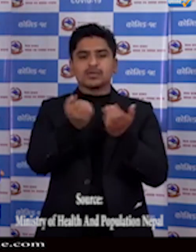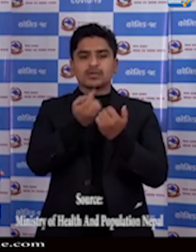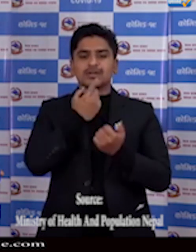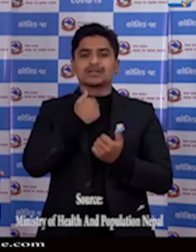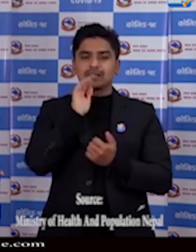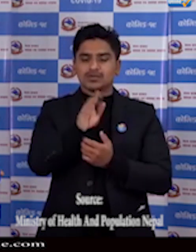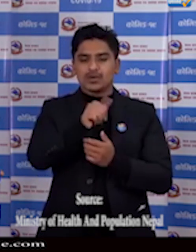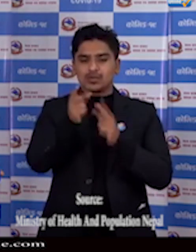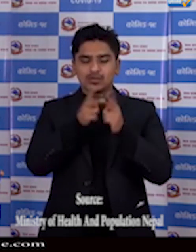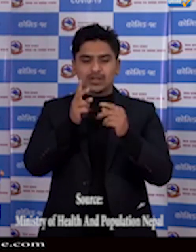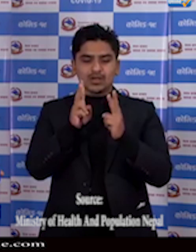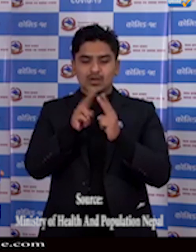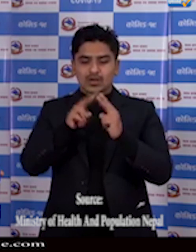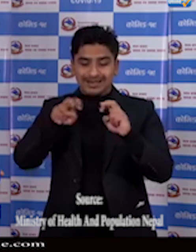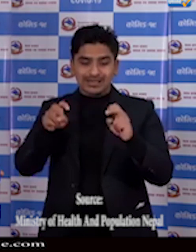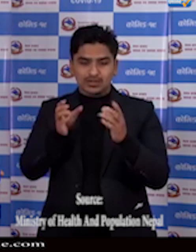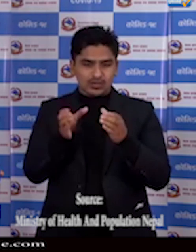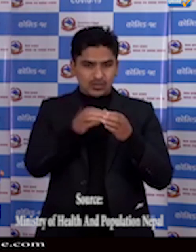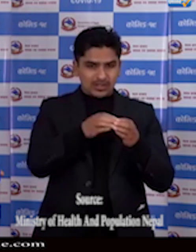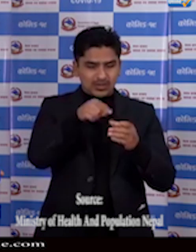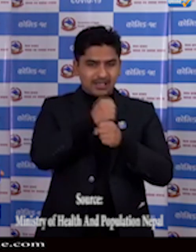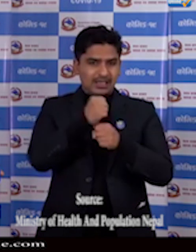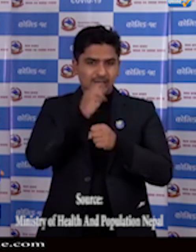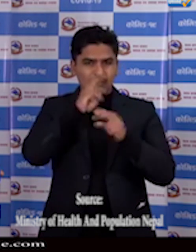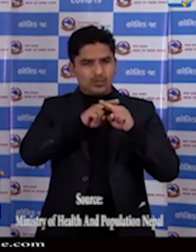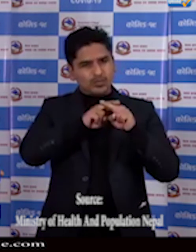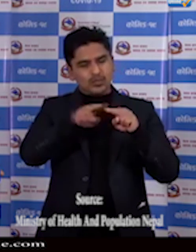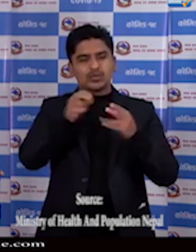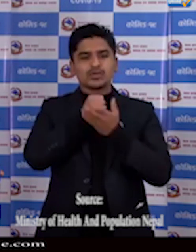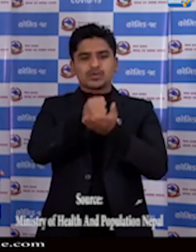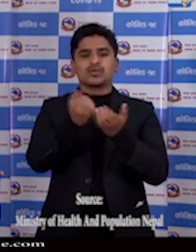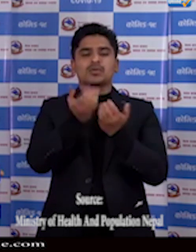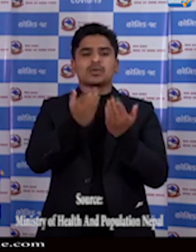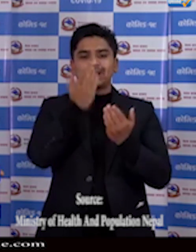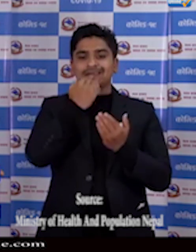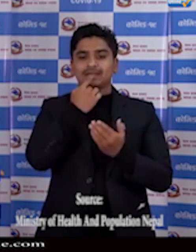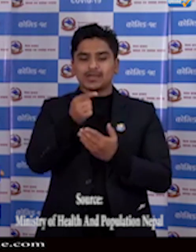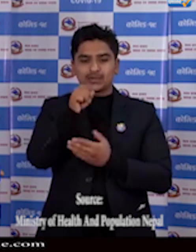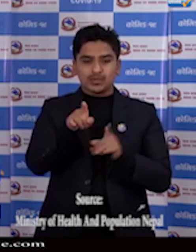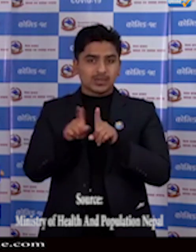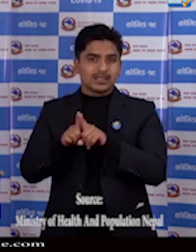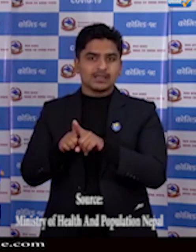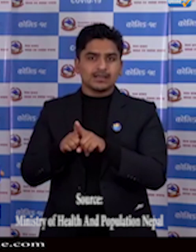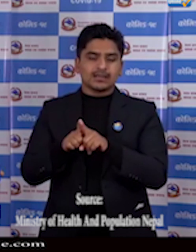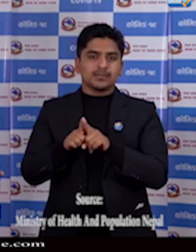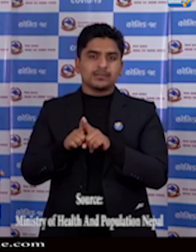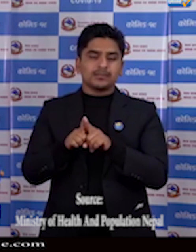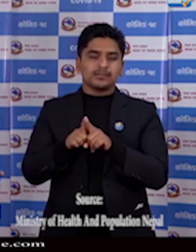चाहन्छु अर्को कुरा चाहिँ कन्ट्याक्ट ट्रेसिङको टोली र यो कार्यमा पूर्ण रूपमा सहयोग गरिदिनुहोला किन भन्दा यो पनि